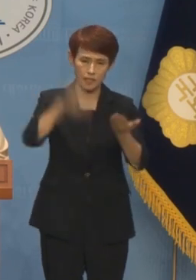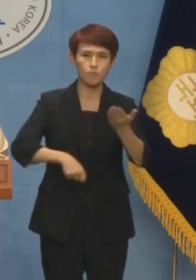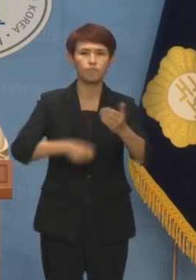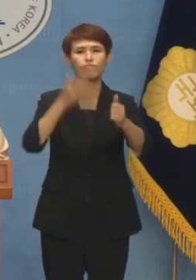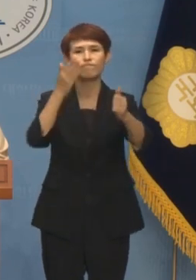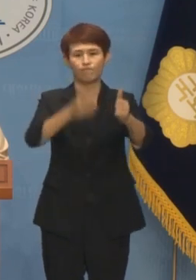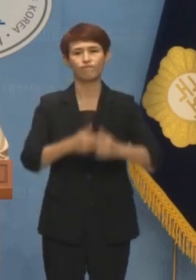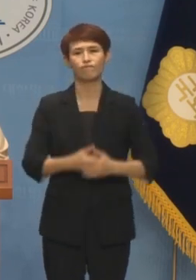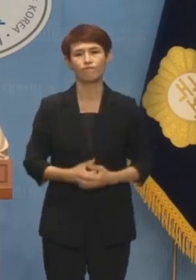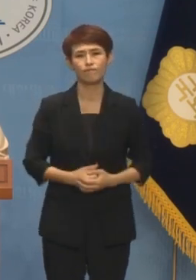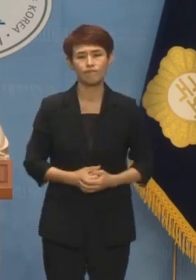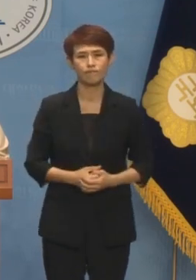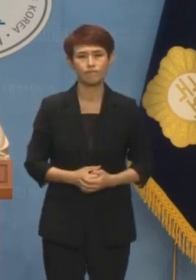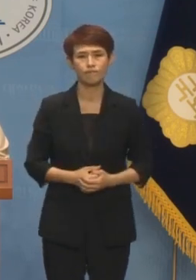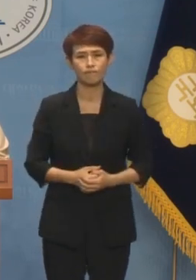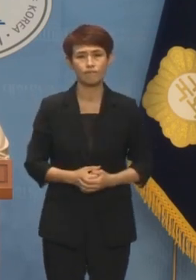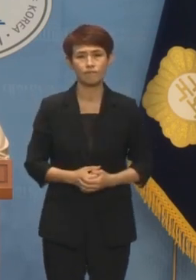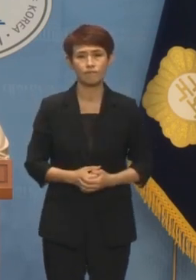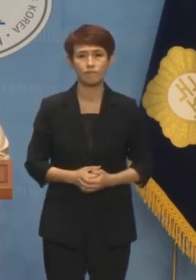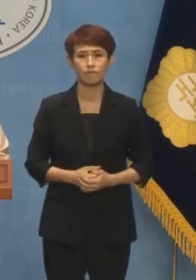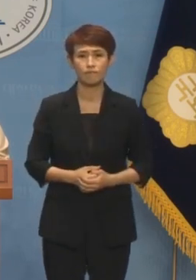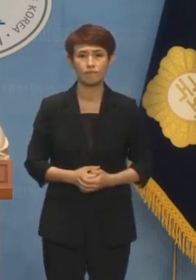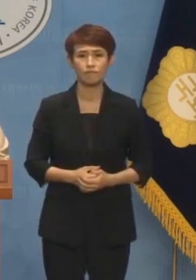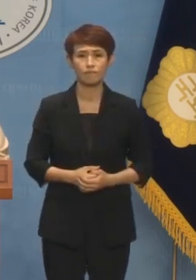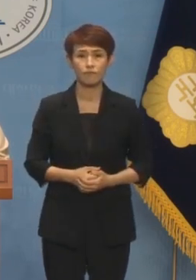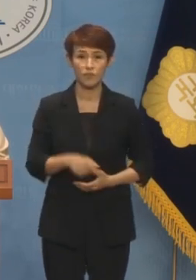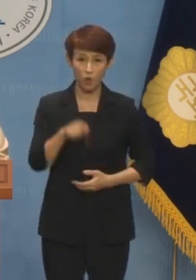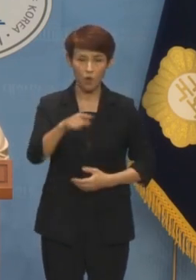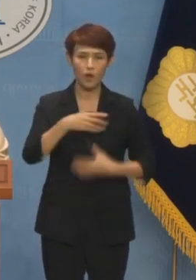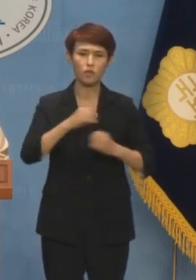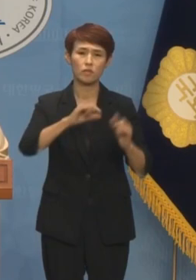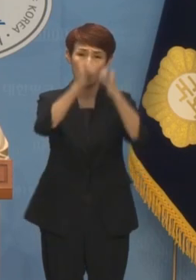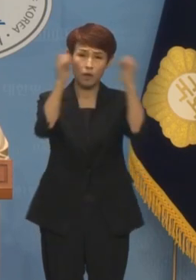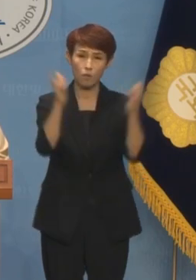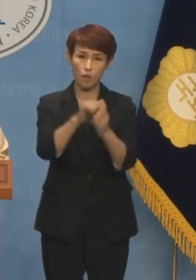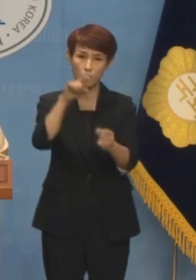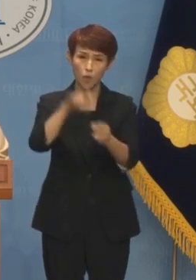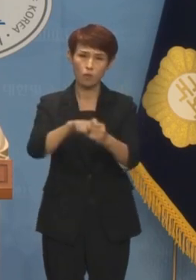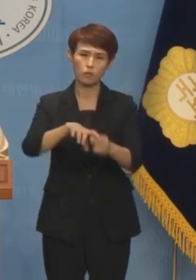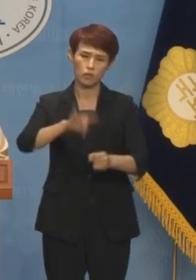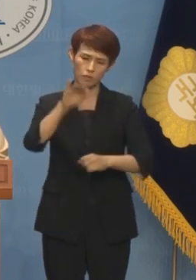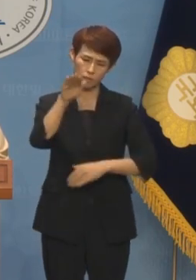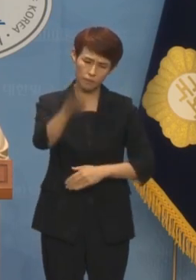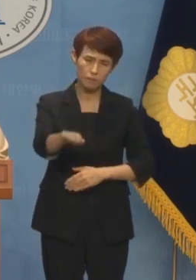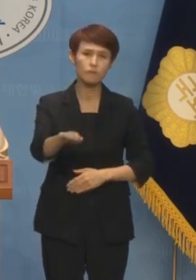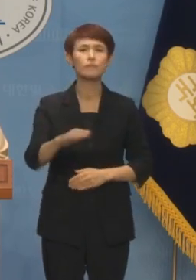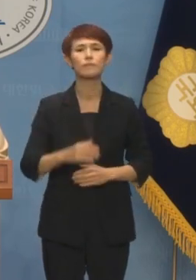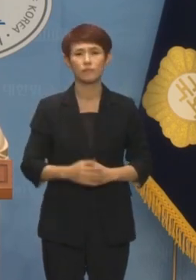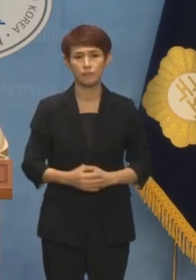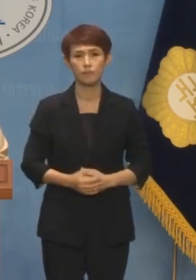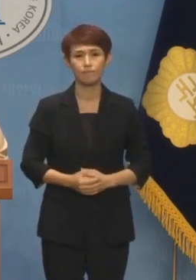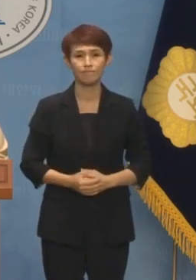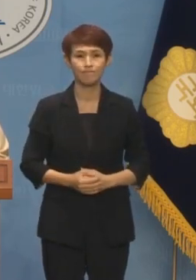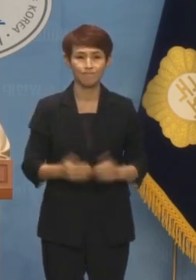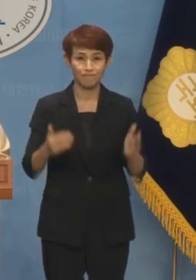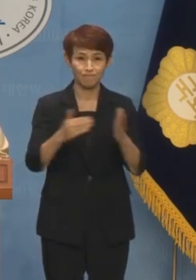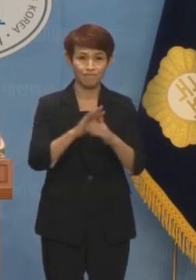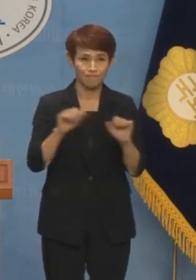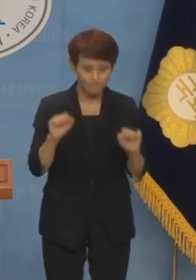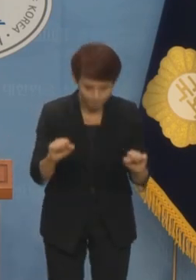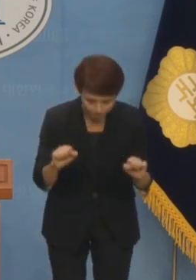통과시켜야 합니다. 이것이 안전사회로 가는 첫발이 될 것입니다.